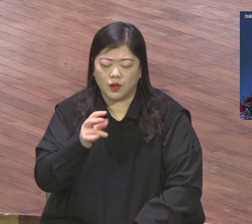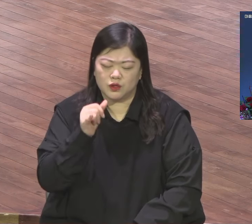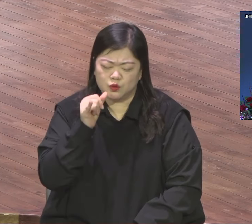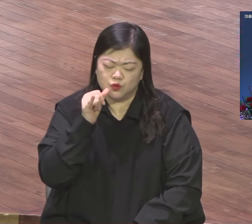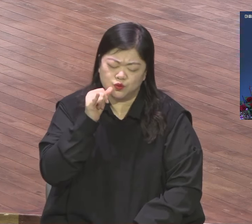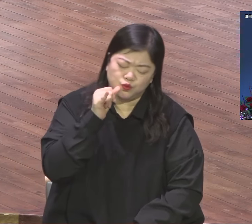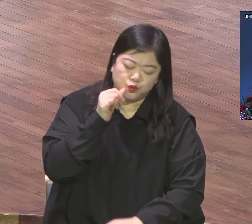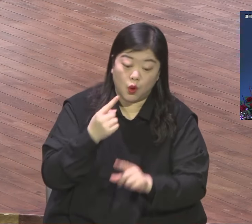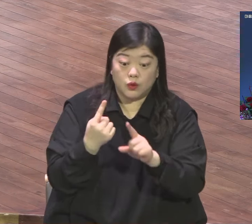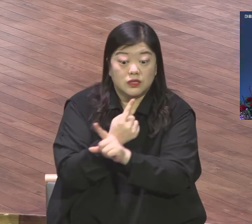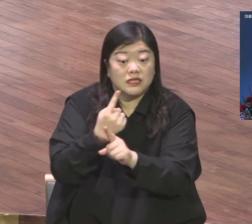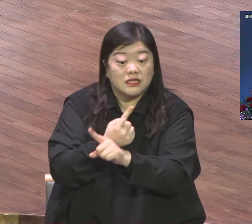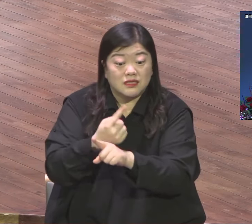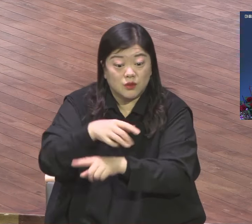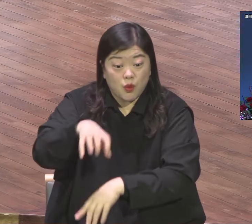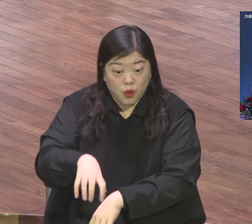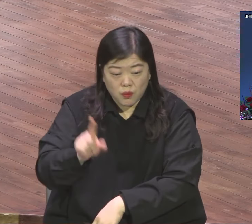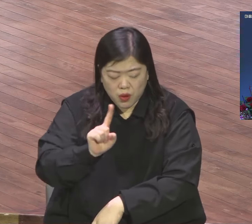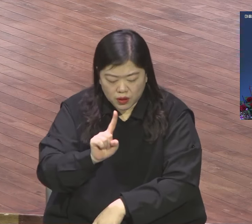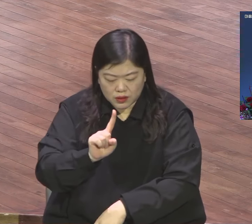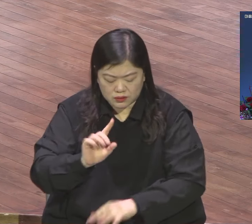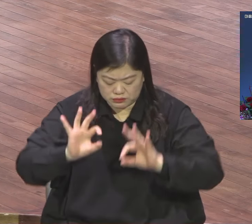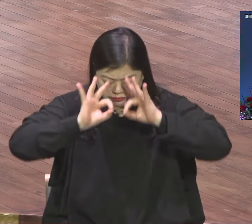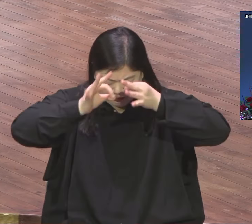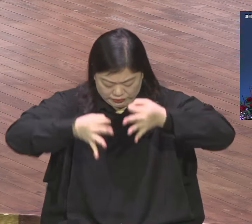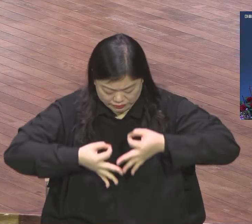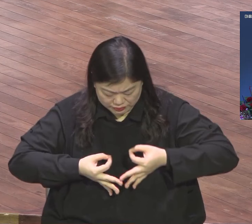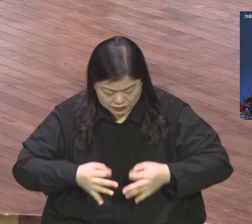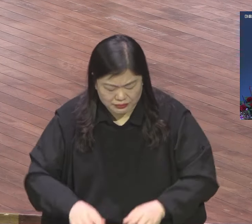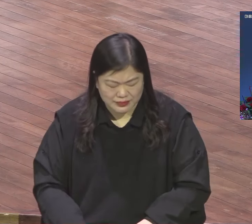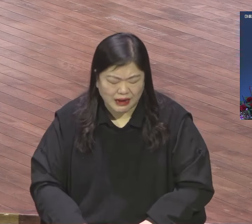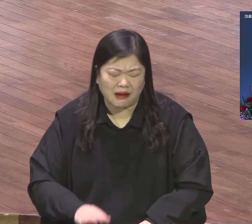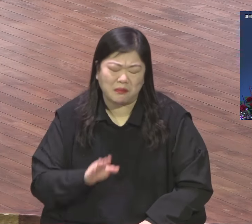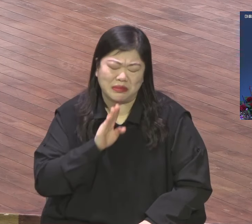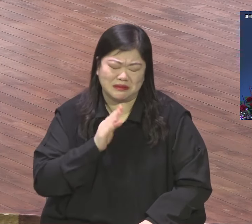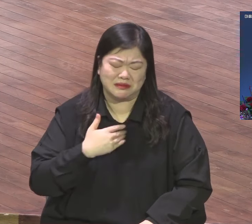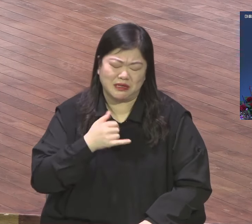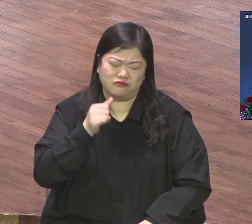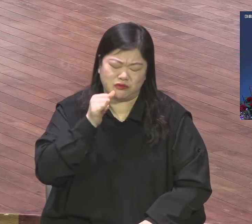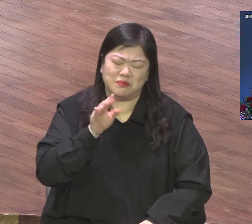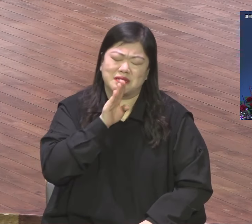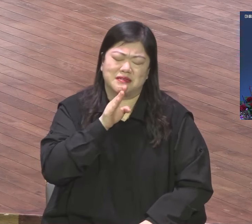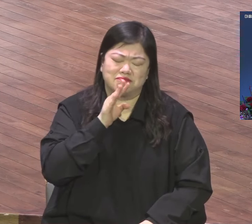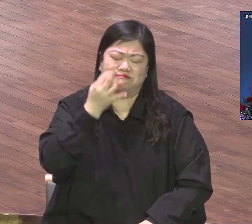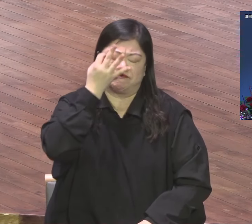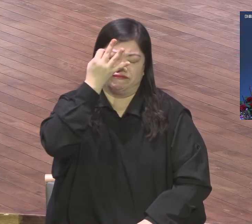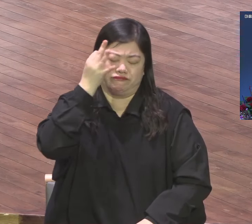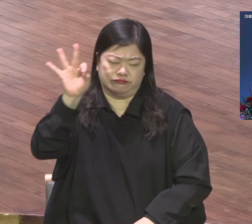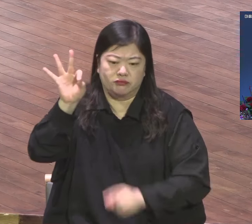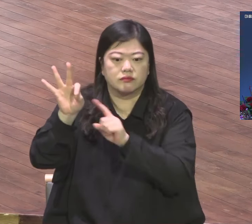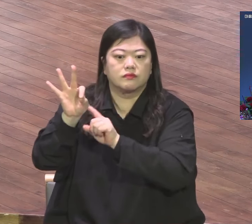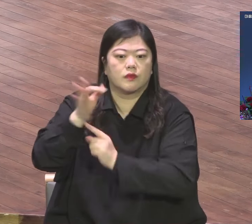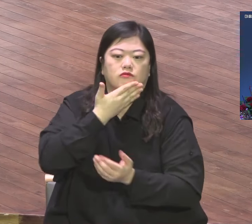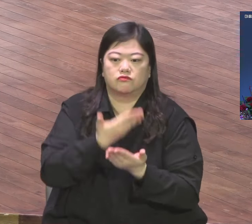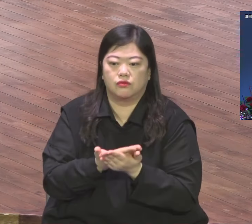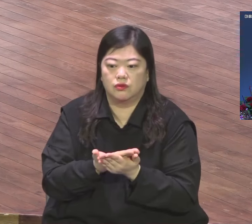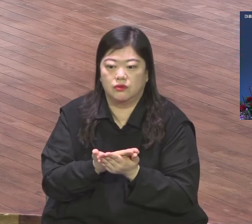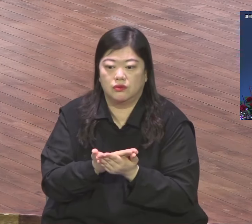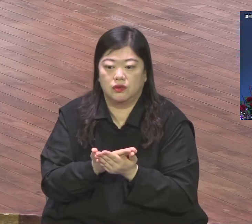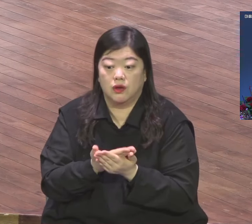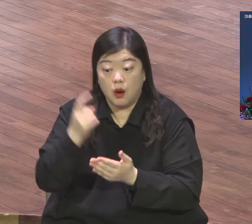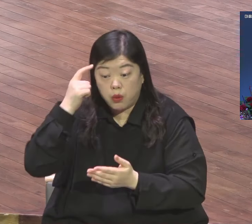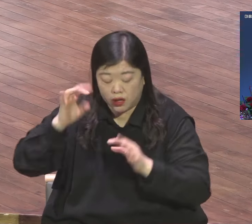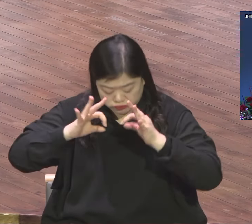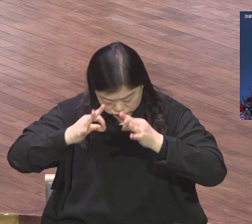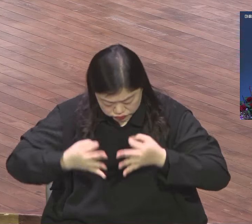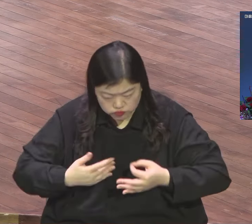빠졌다라고 시인하고 인정하는 것에서부터 치유가 시작됩니다. 나는 중독에 빠졌다.